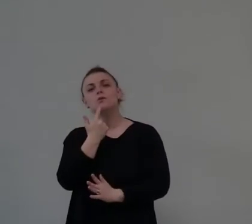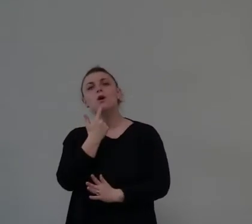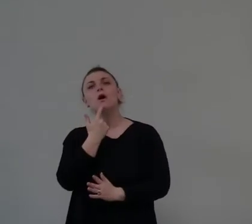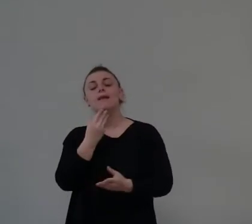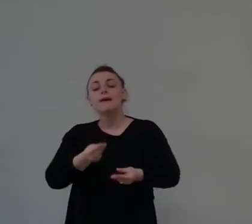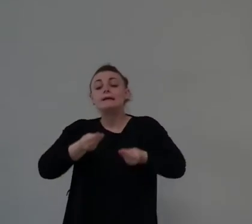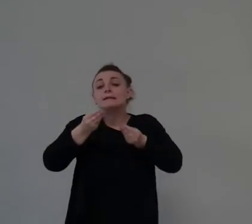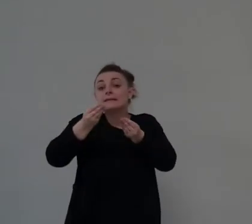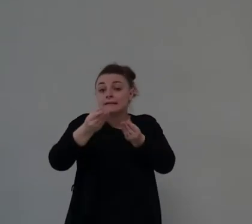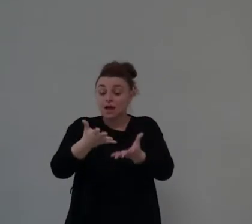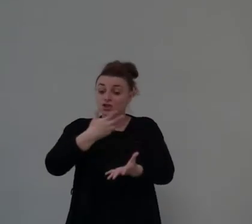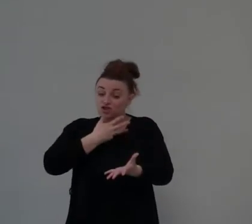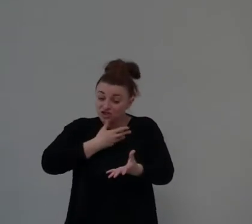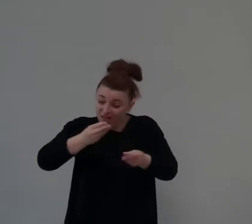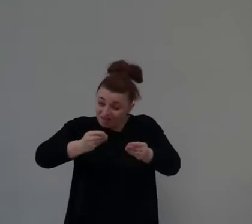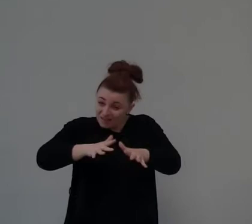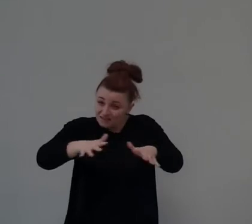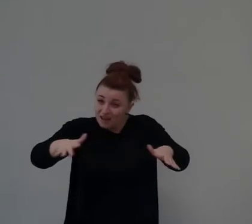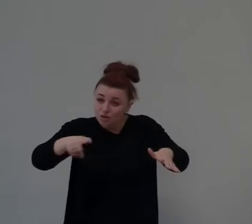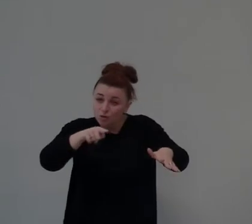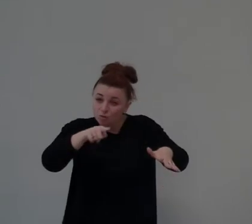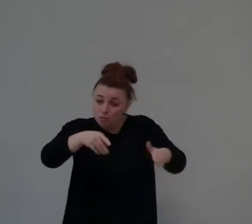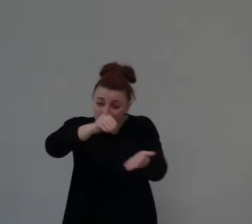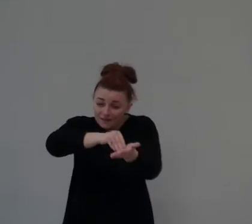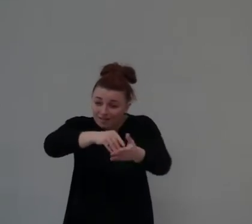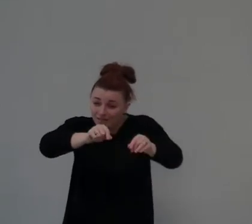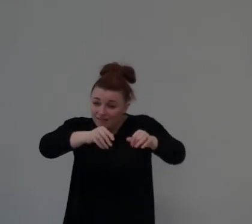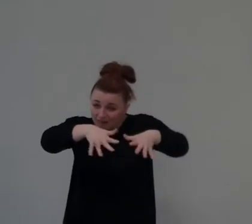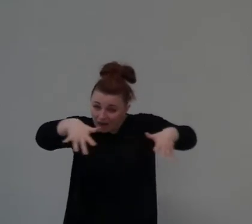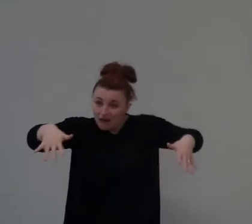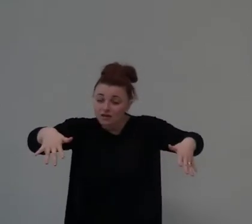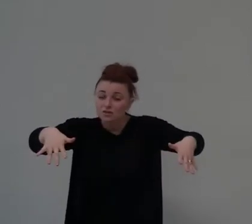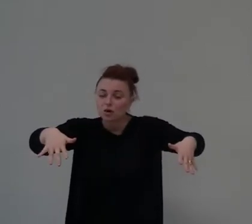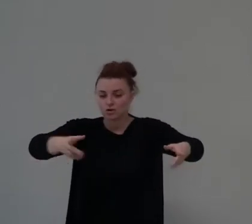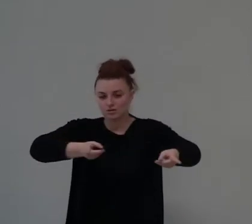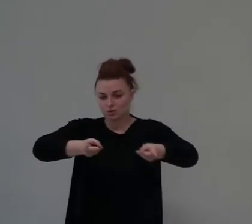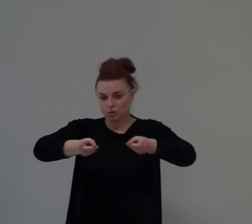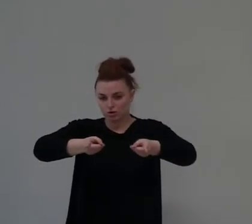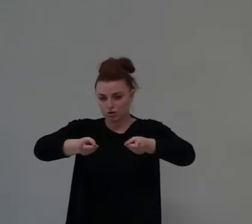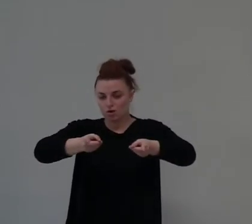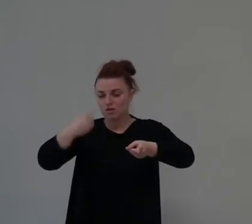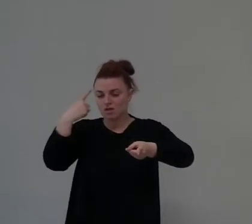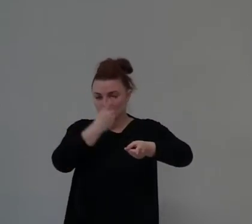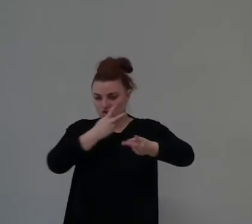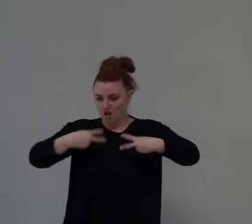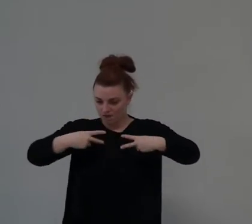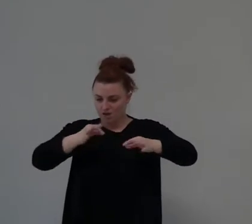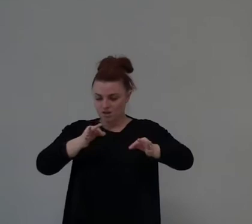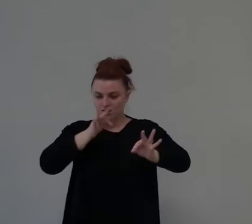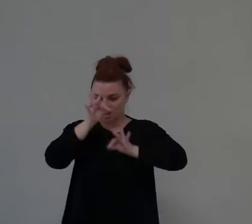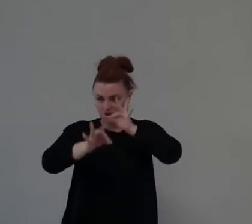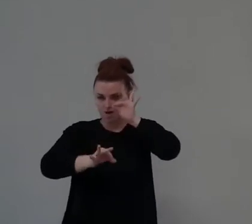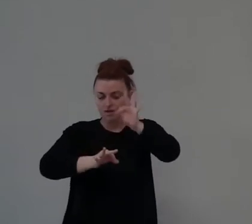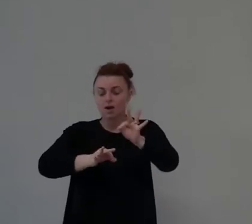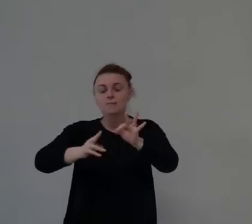quando sei nel deserto è importante ricordare che quello che Dio ha fatto per te. La prima cosa che